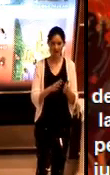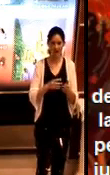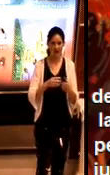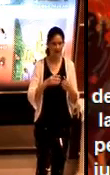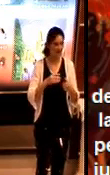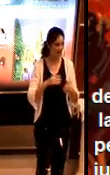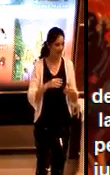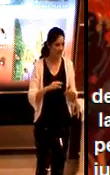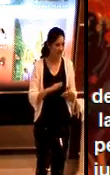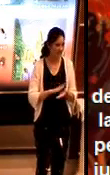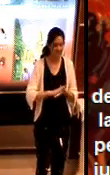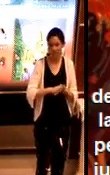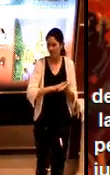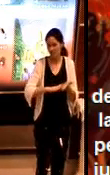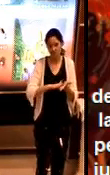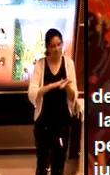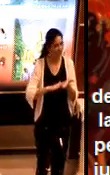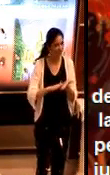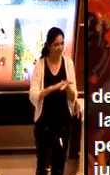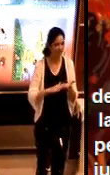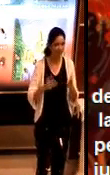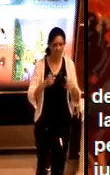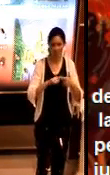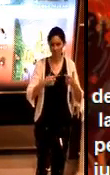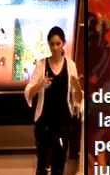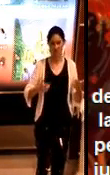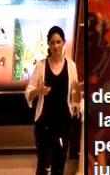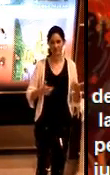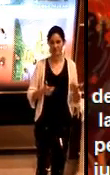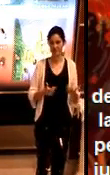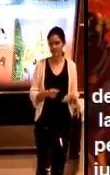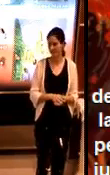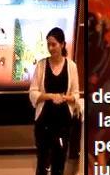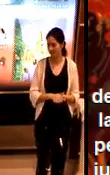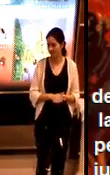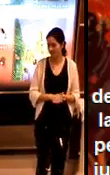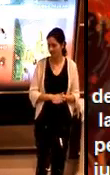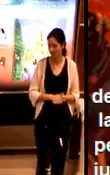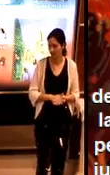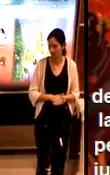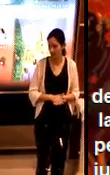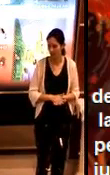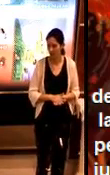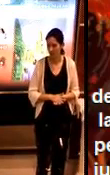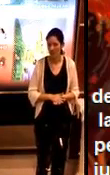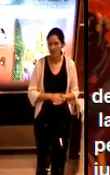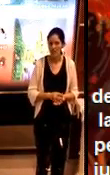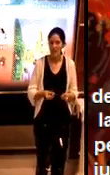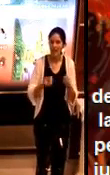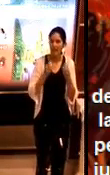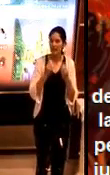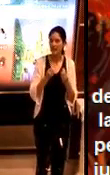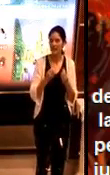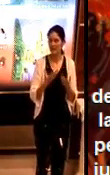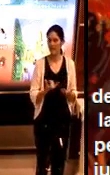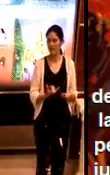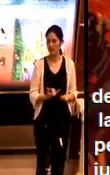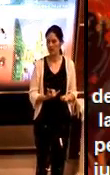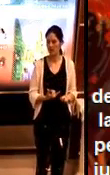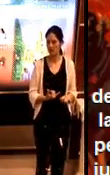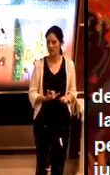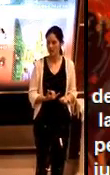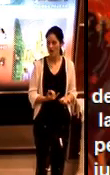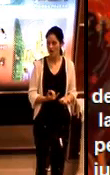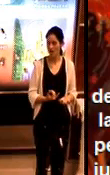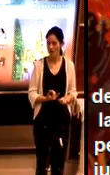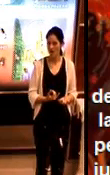y ya no hay más tampoco sacrificio por el pecado, ¿verdad? Sino que queda, una